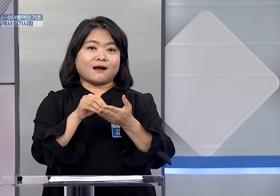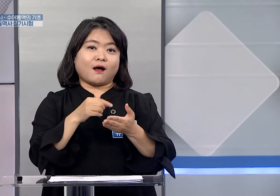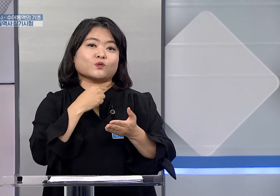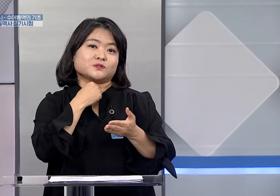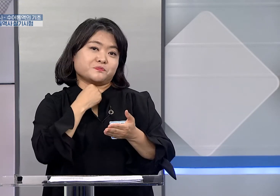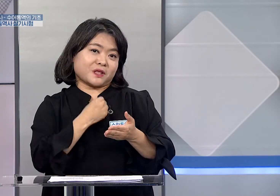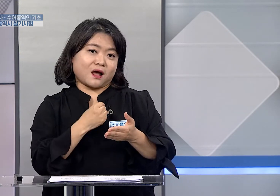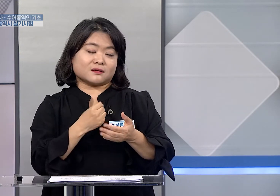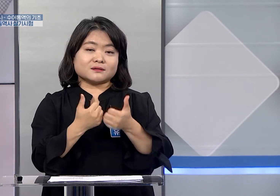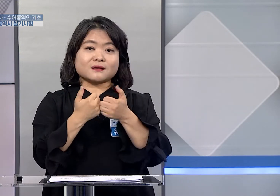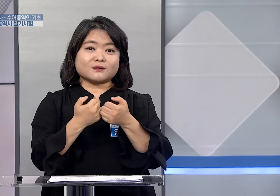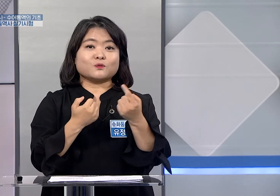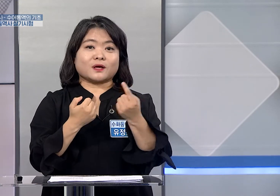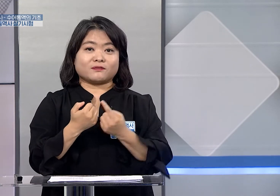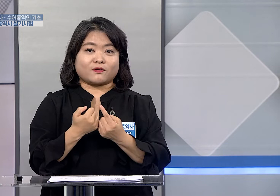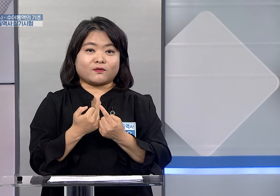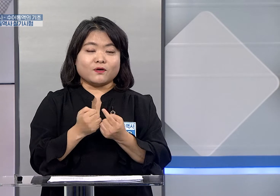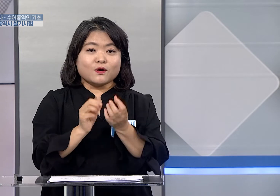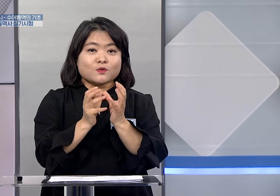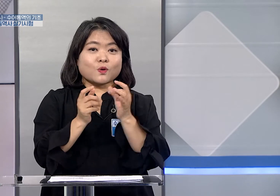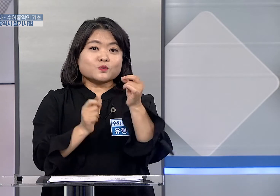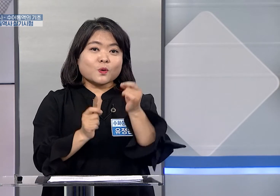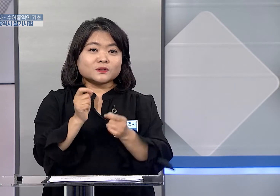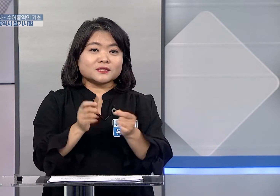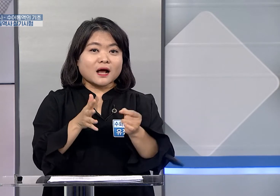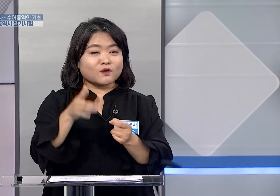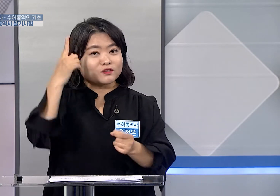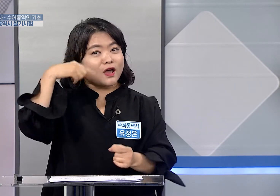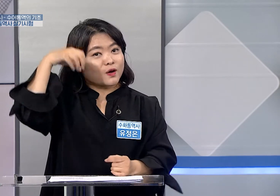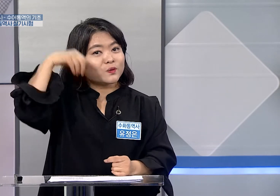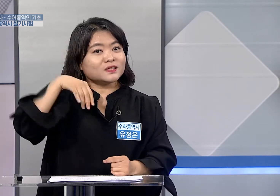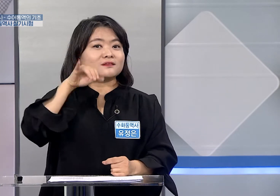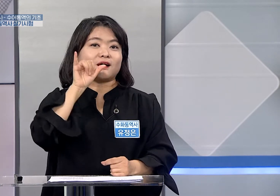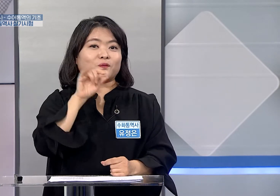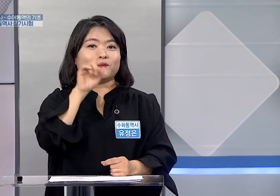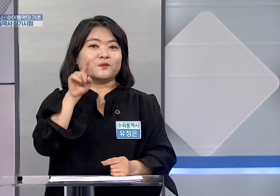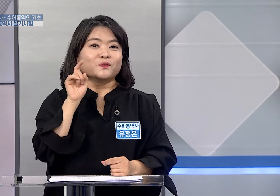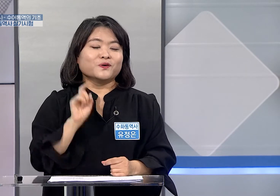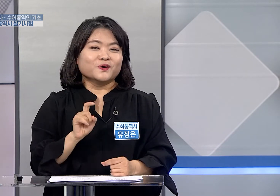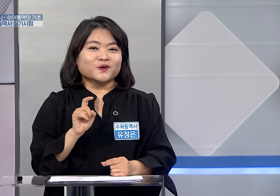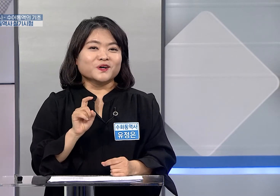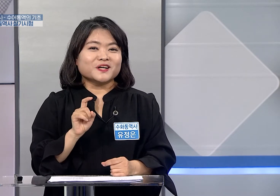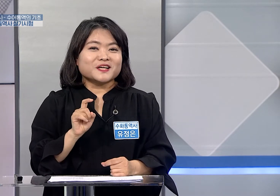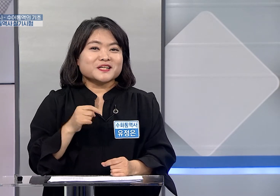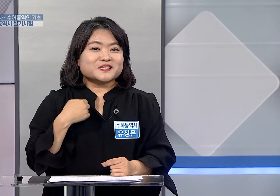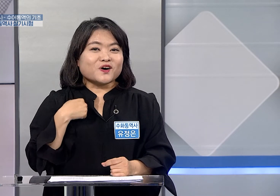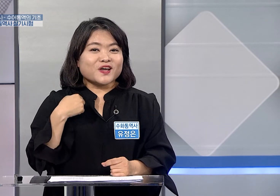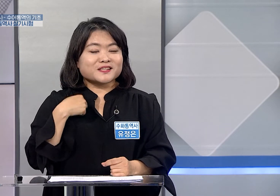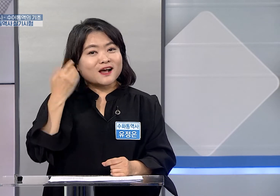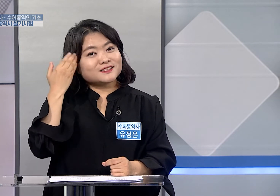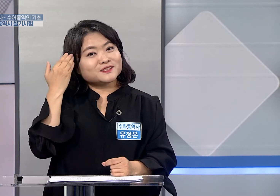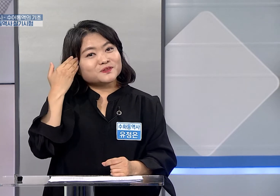진학하고 싶다. 그래서 상담을 왔대요. 꽃꽂이 학과 대학원이 있다고? 저의